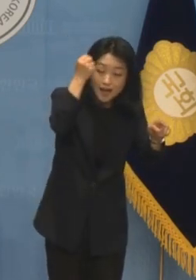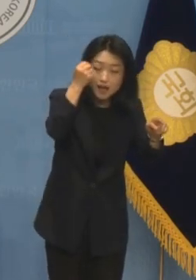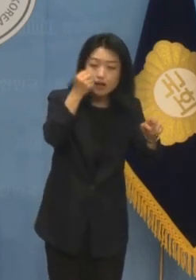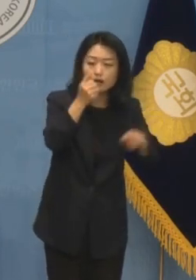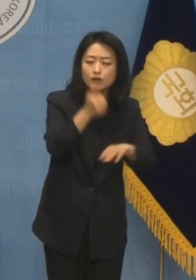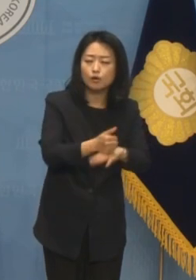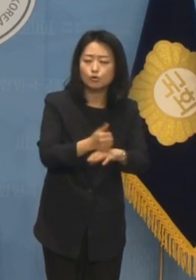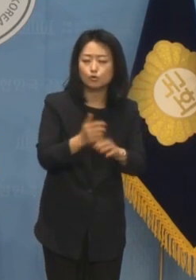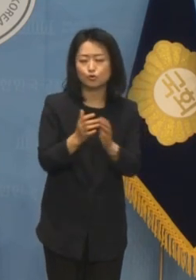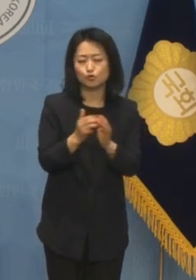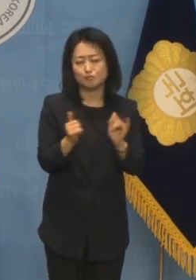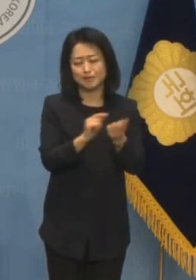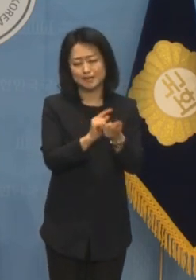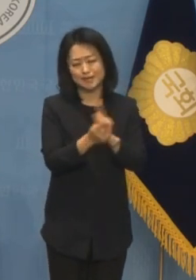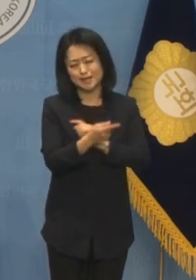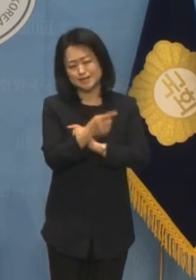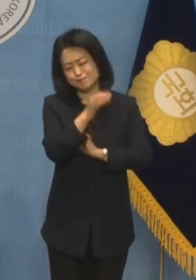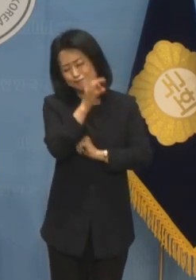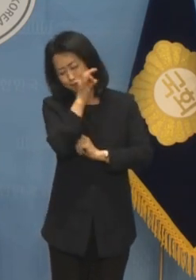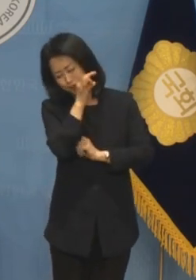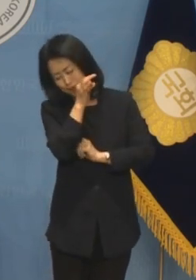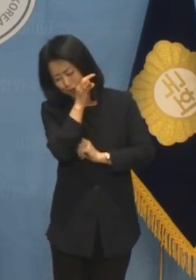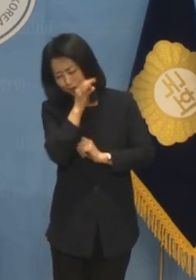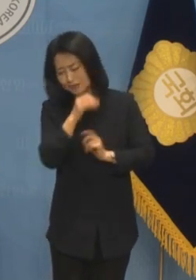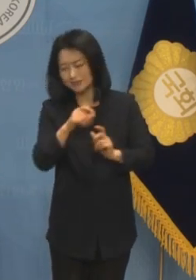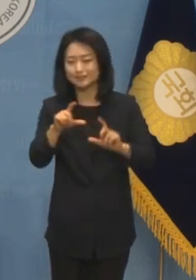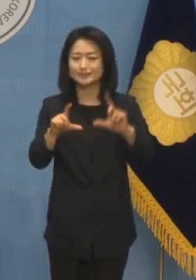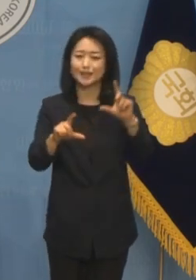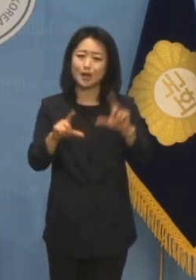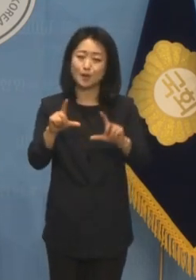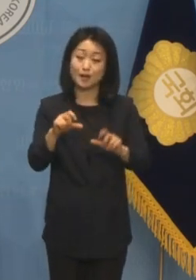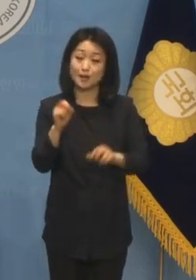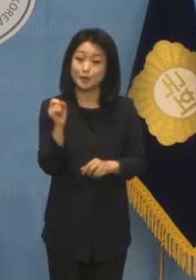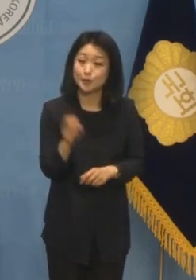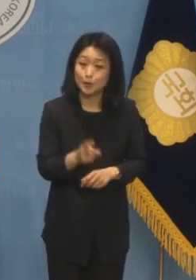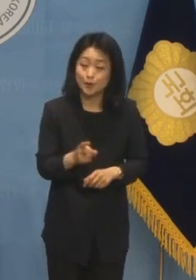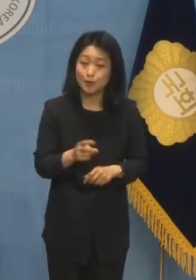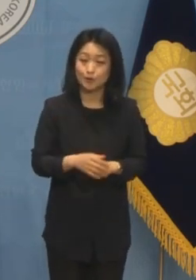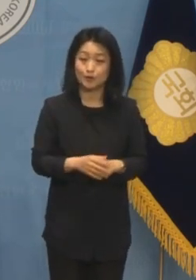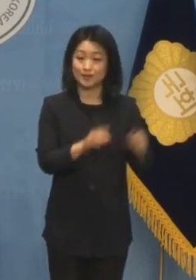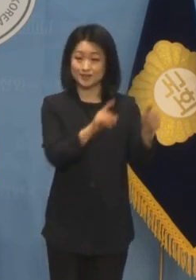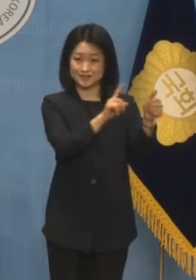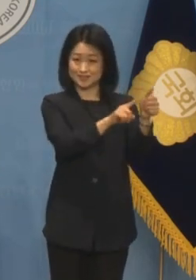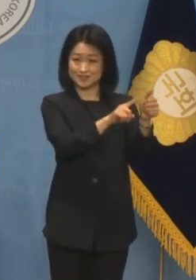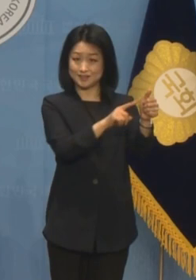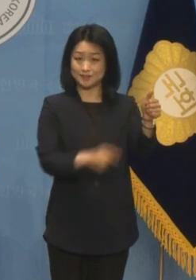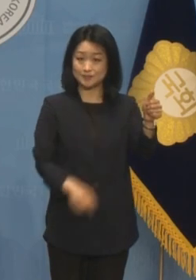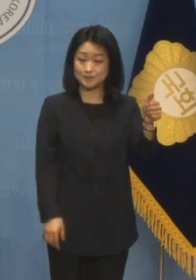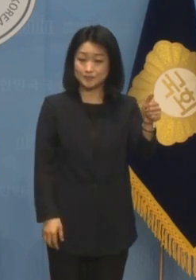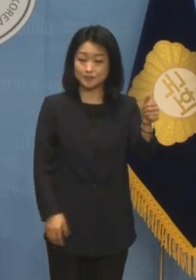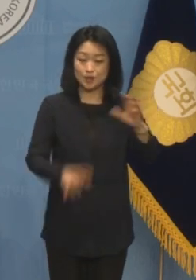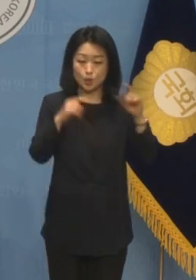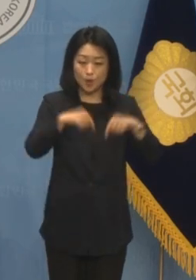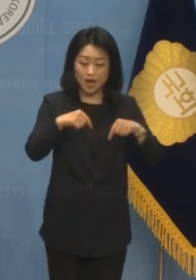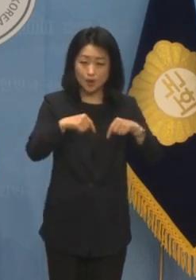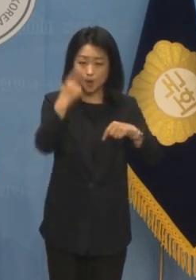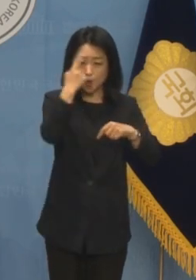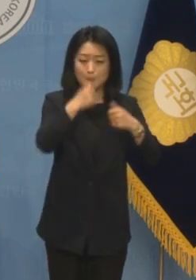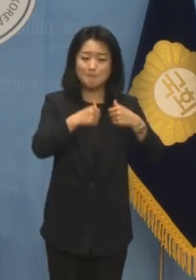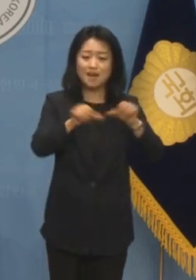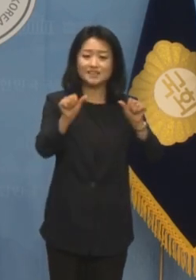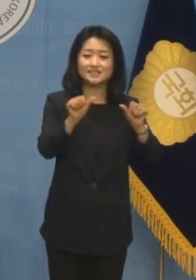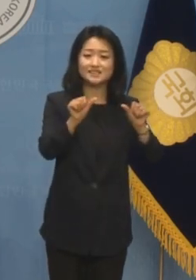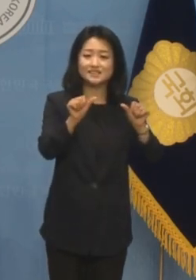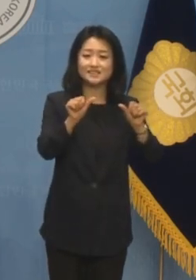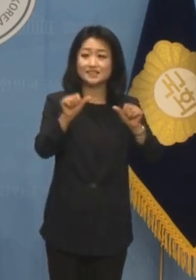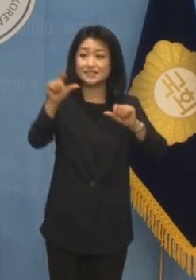언제까지 국민이 대신 부끄러워합니까? 더욱이 류일임 방심위원장은 외교망신이 만천하에 드러나고